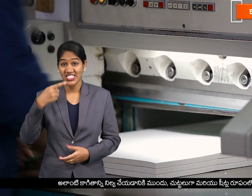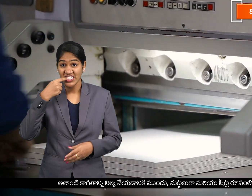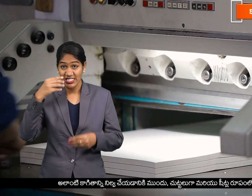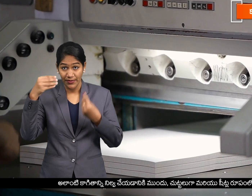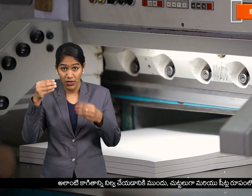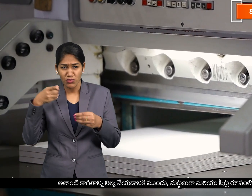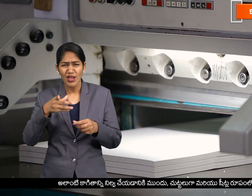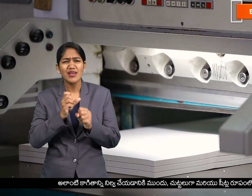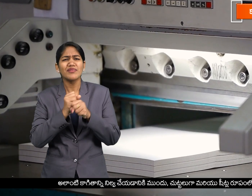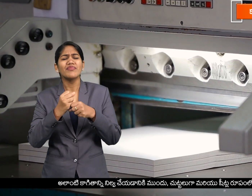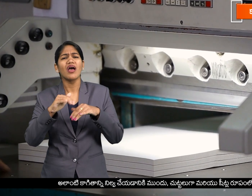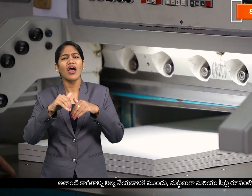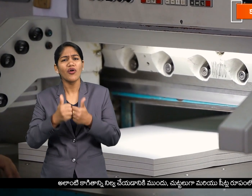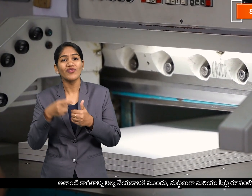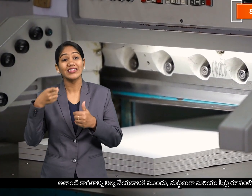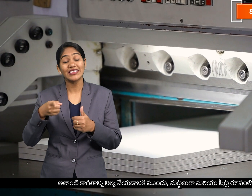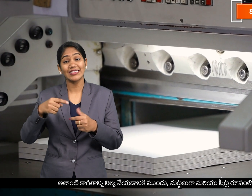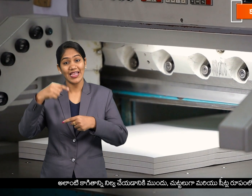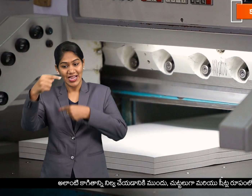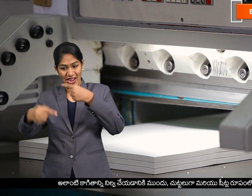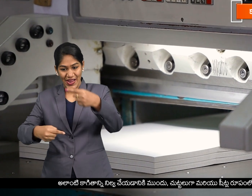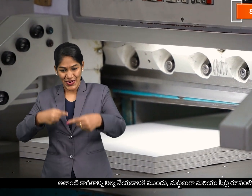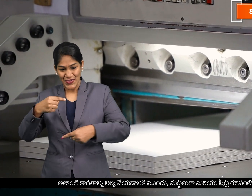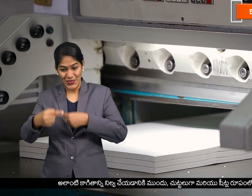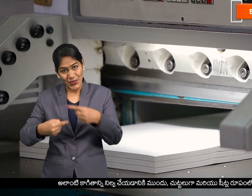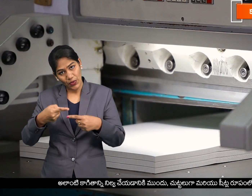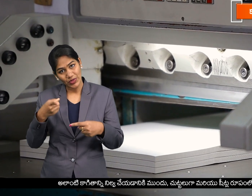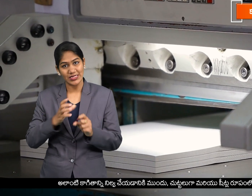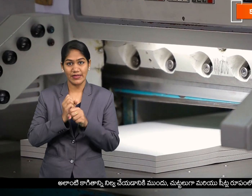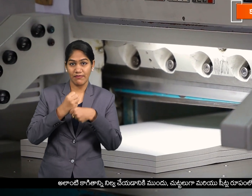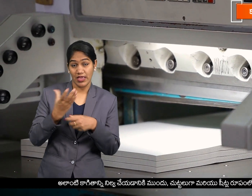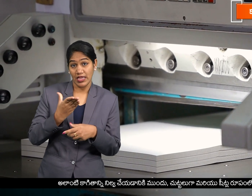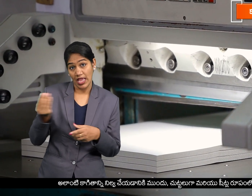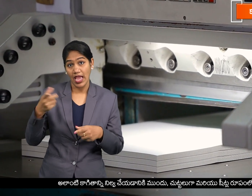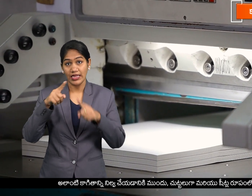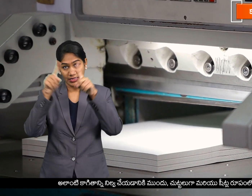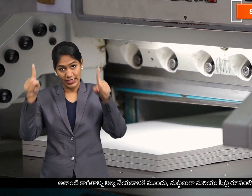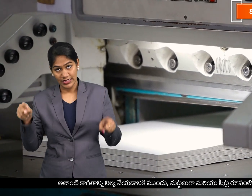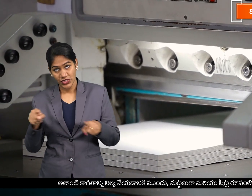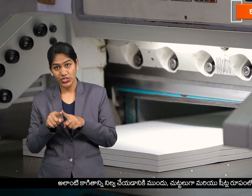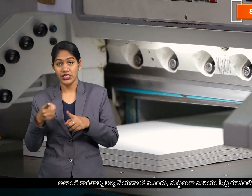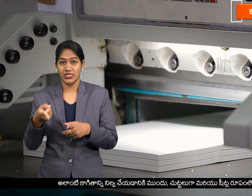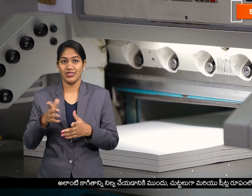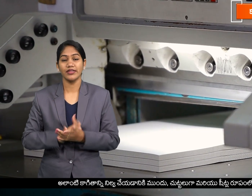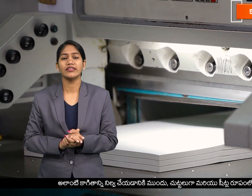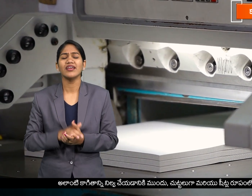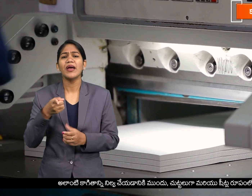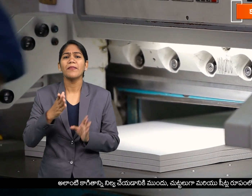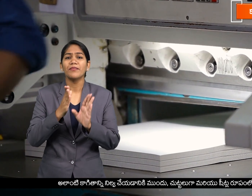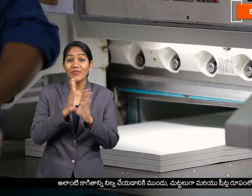అలాంటి కాగితాన్ని నిల్వ చేయటానికి ముందు చుట్టలుగా మరియు షీట్ల రూపంలో మారుస్తారు.